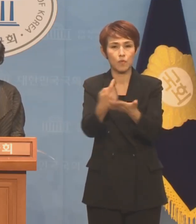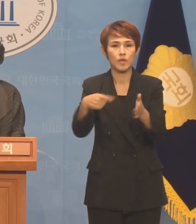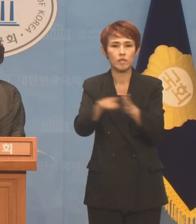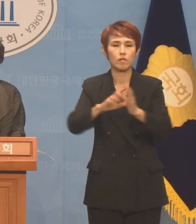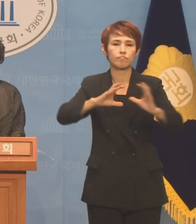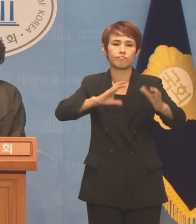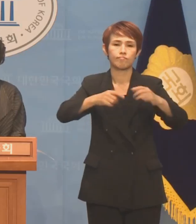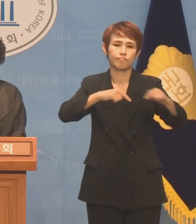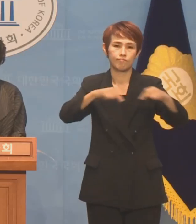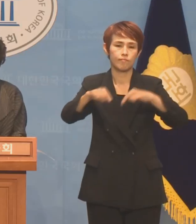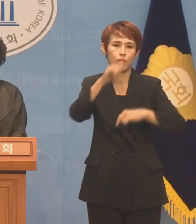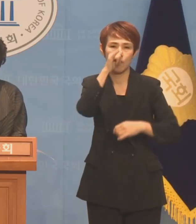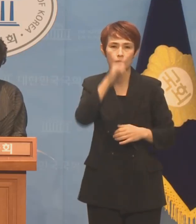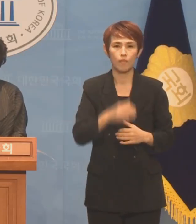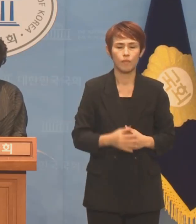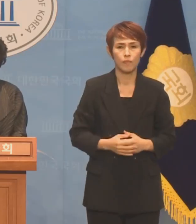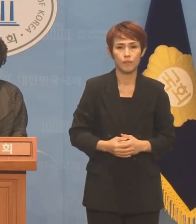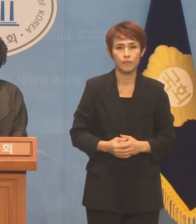정책토론회가 진행됩니다.